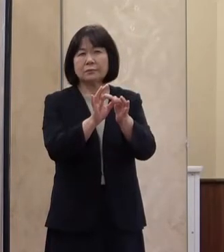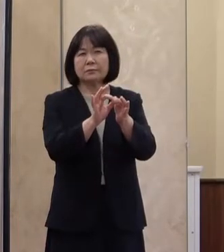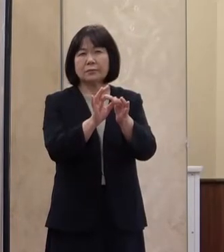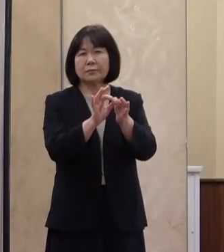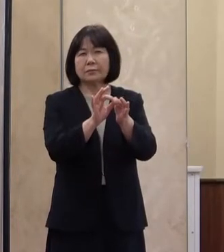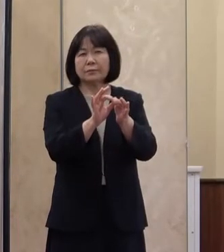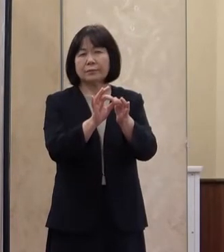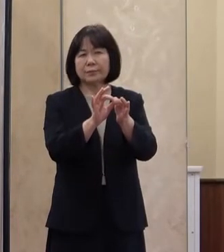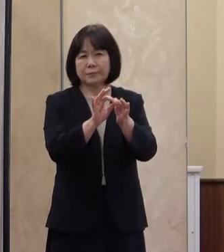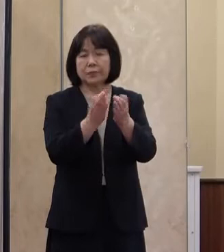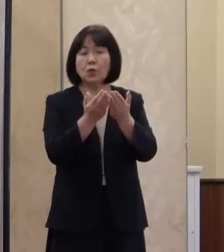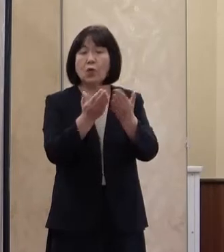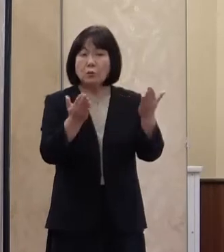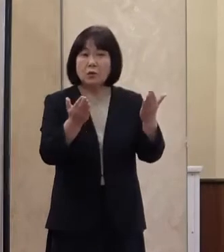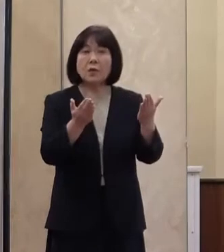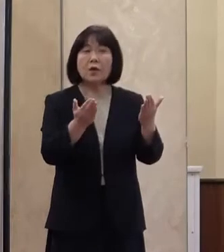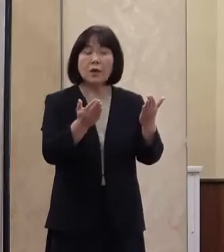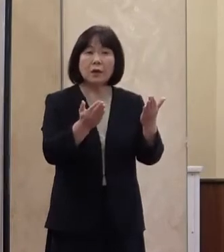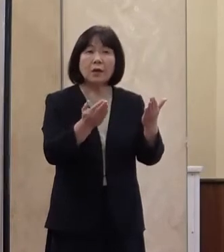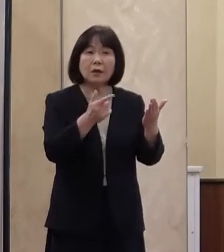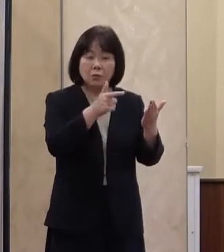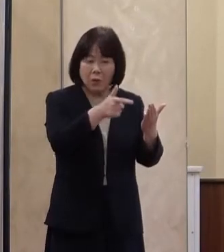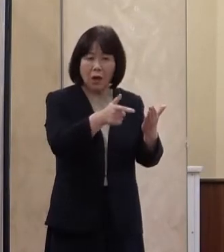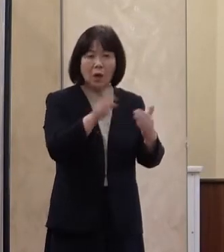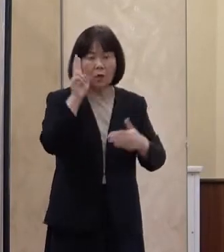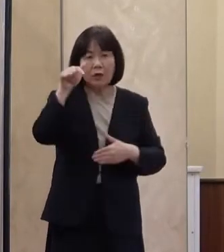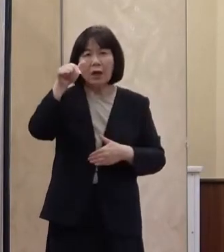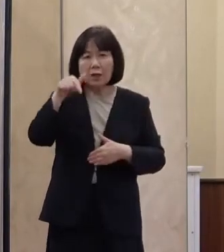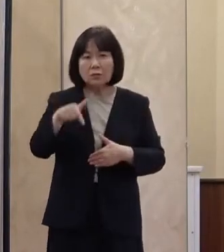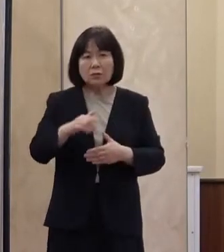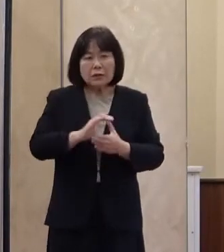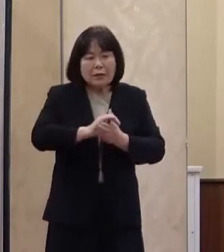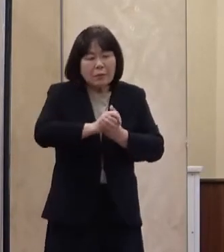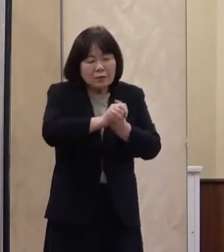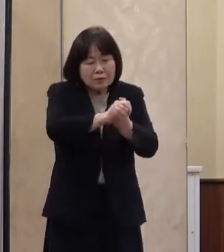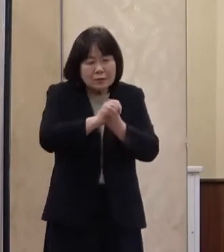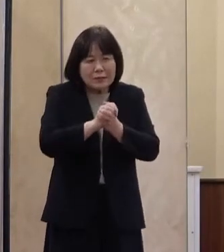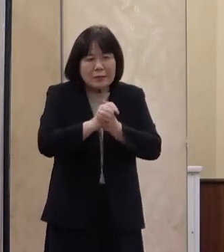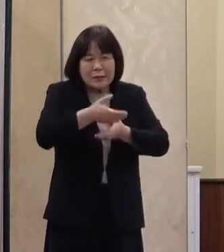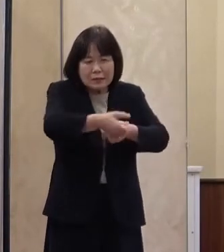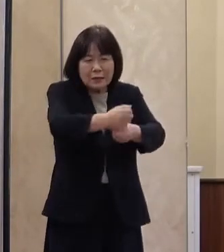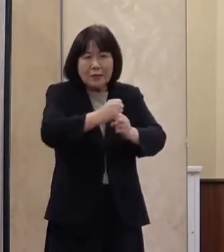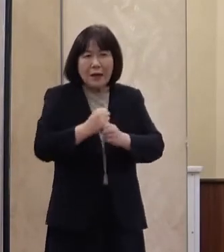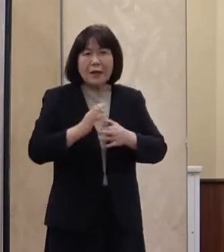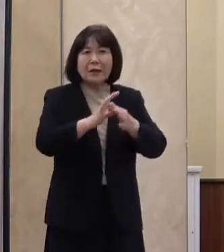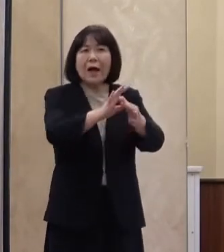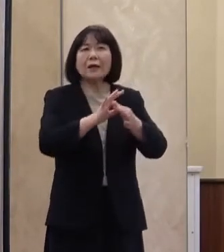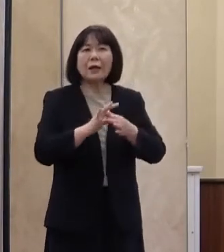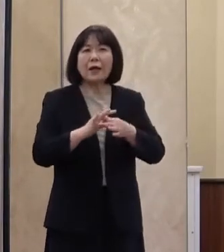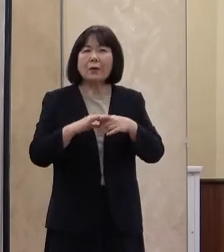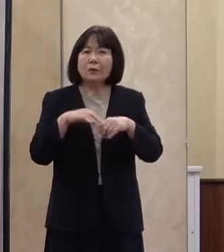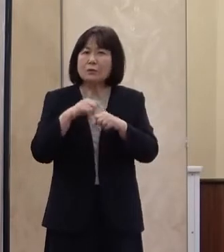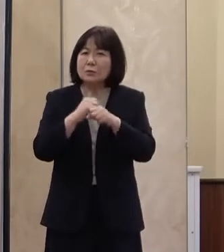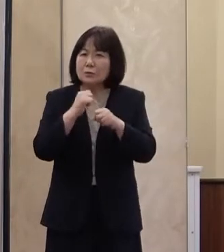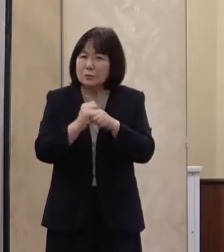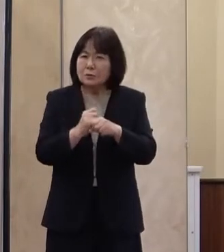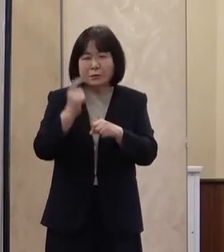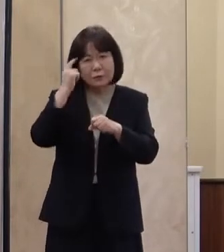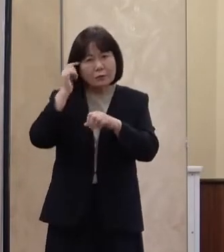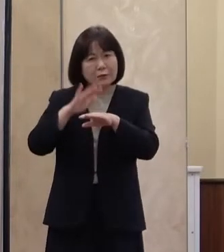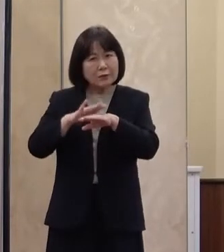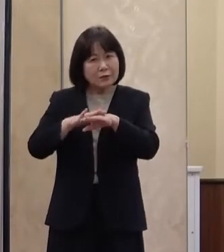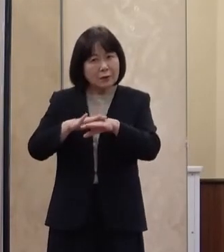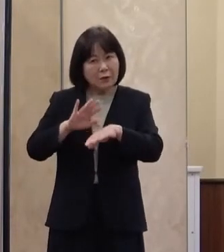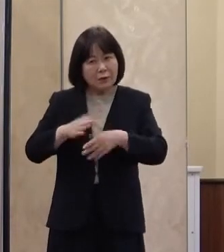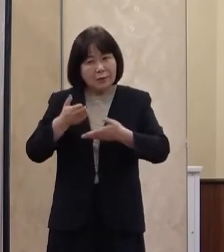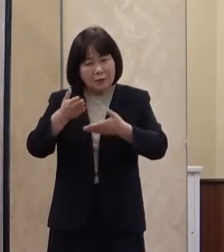店や事業者側と風がこう信頼関係を築いたりとかそういった意識も何かあったりはされ